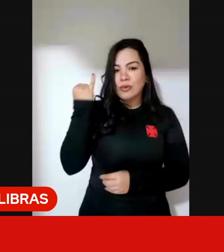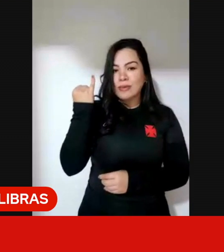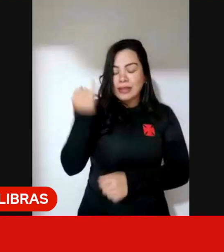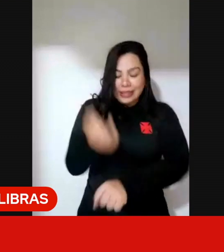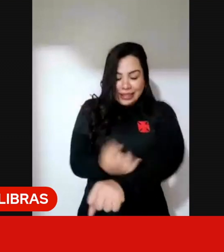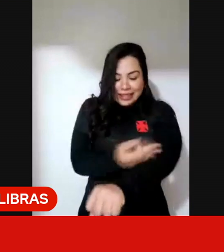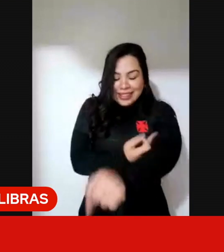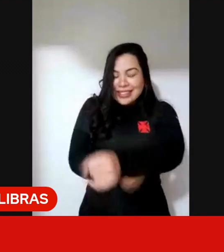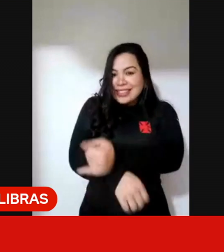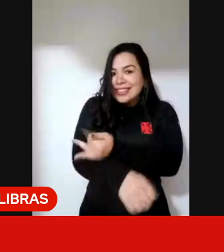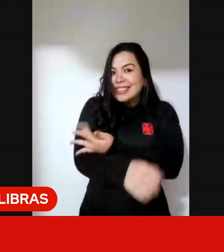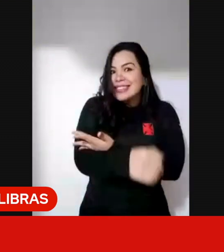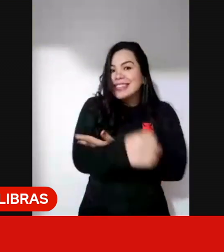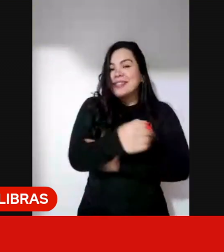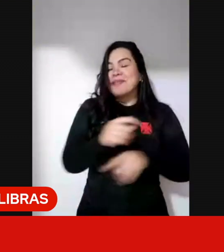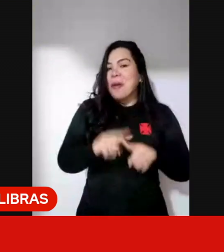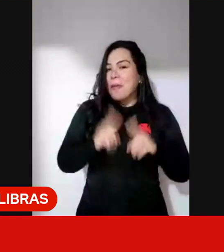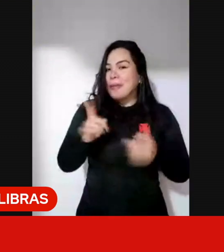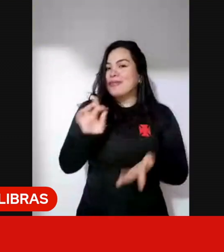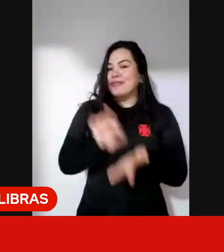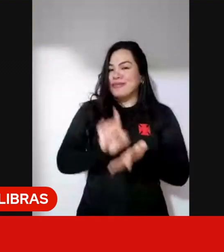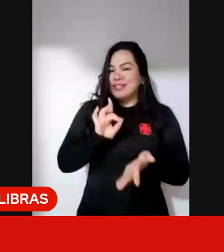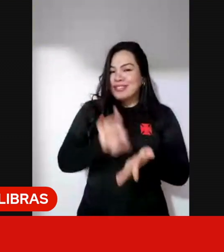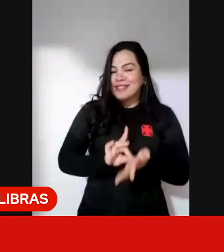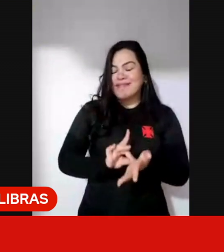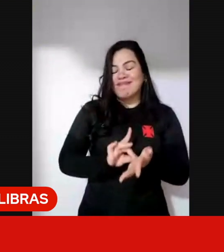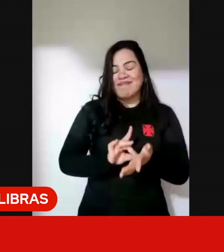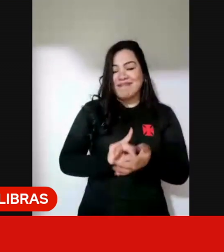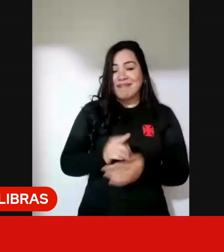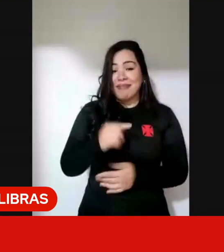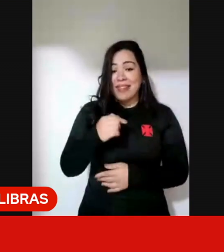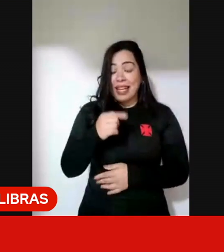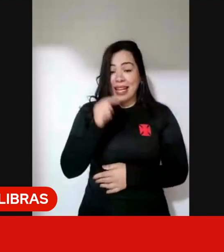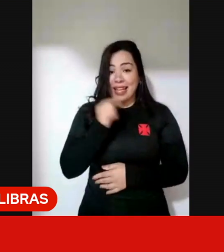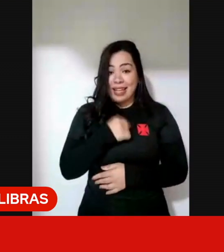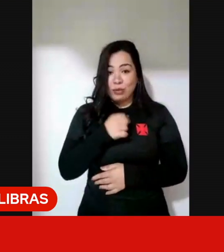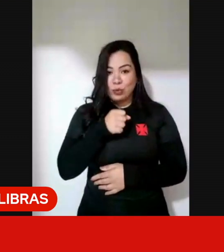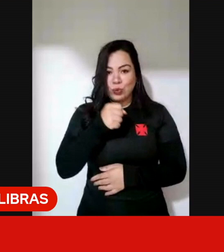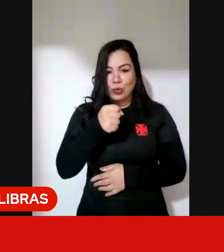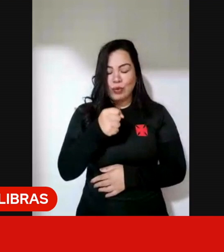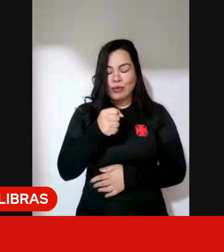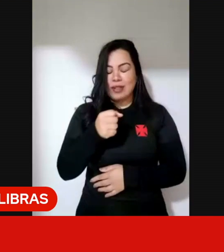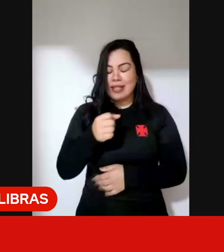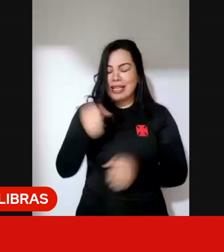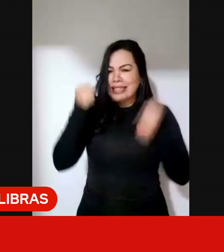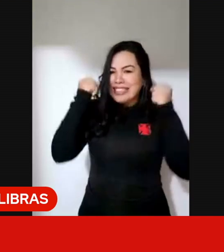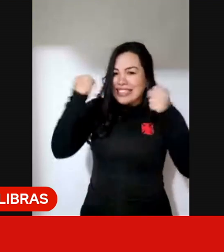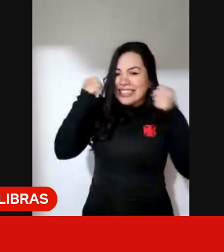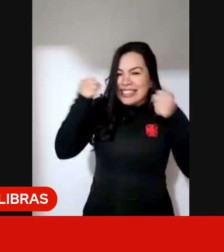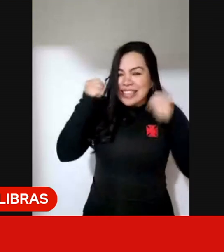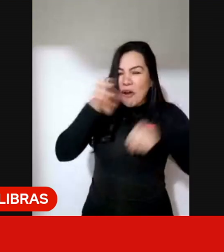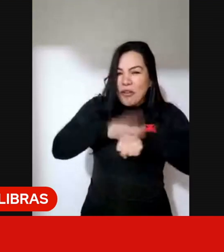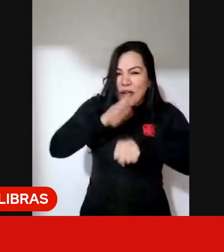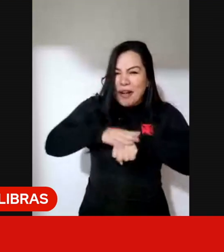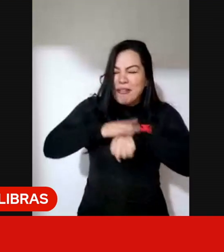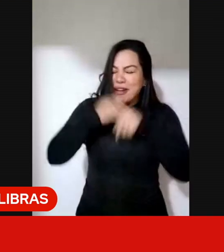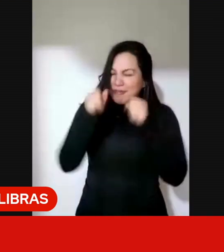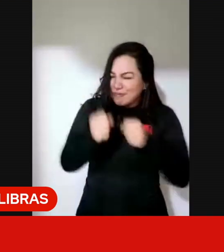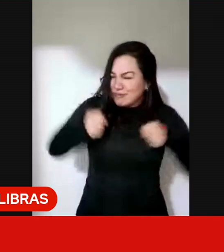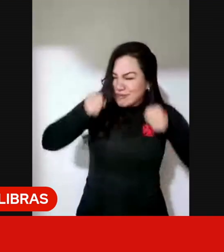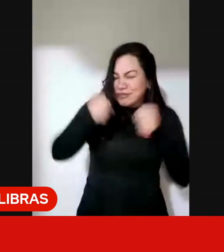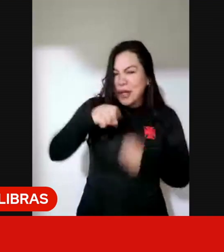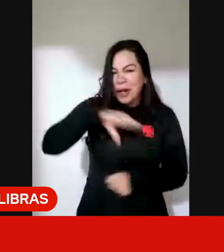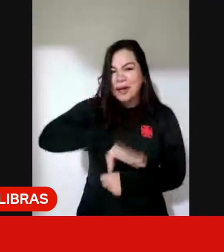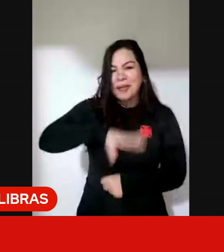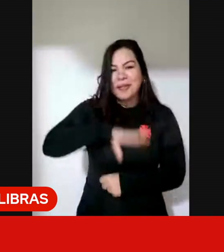emocionante quanto ele é, né? Mas eu mesma já me peguei assim, torcendo muito pro Vasco no remo,